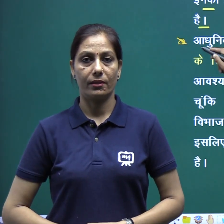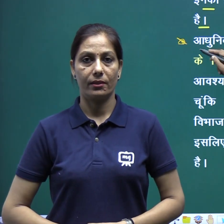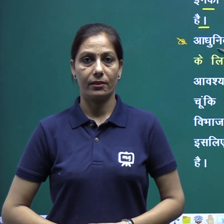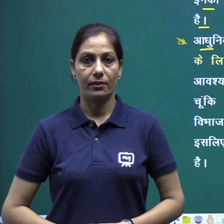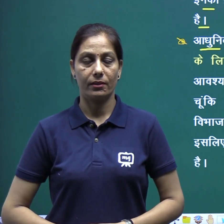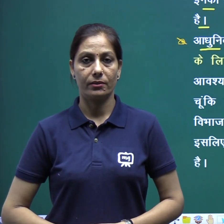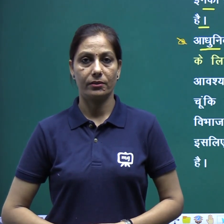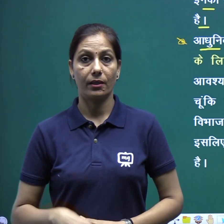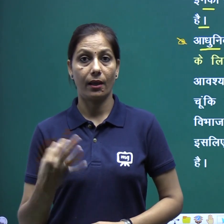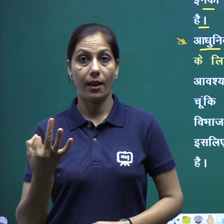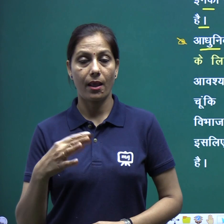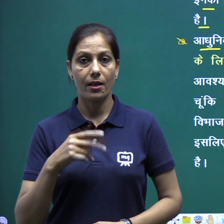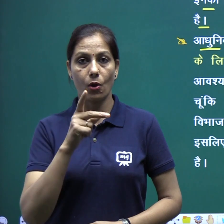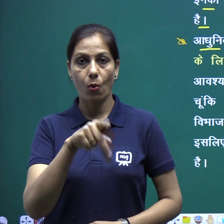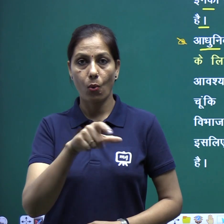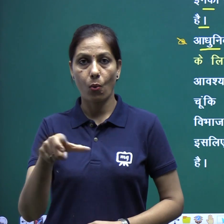आधुनिक समाज